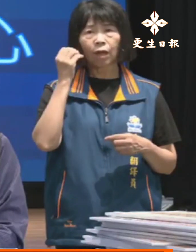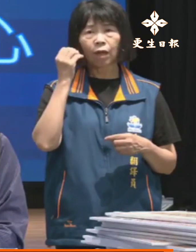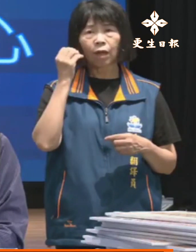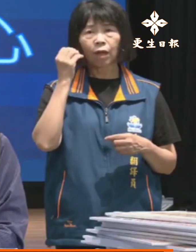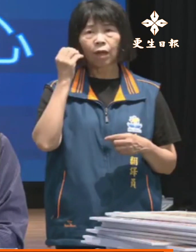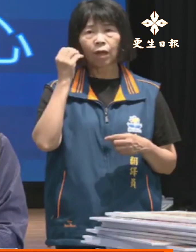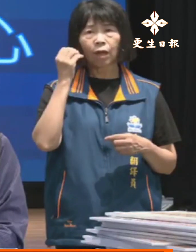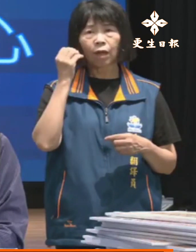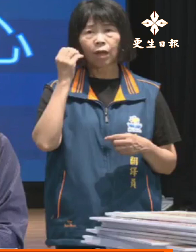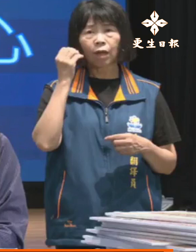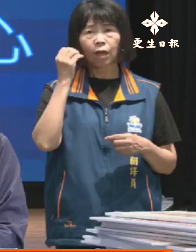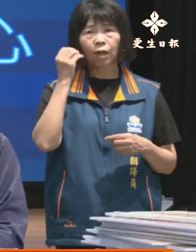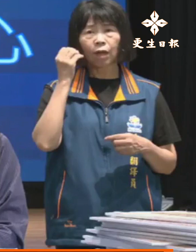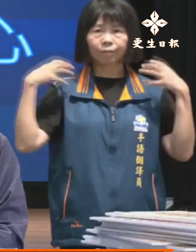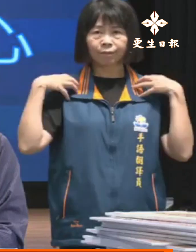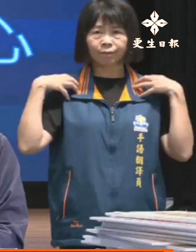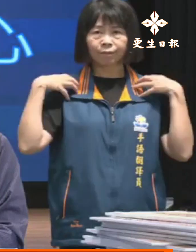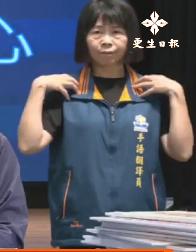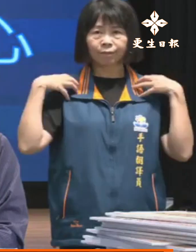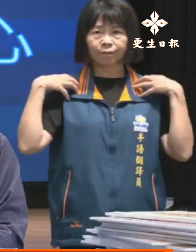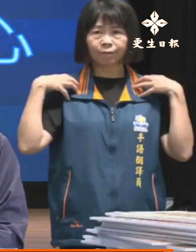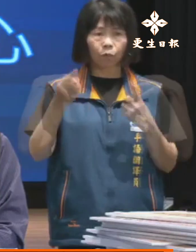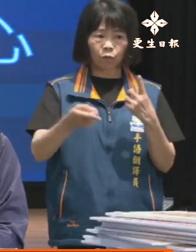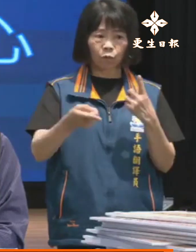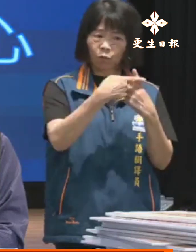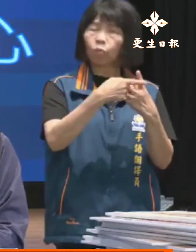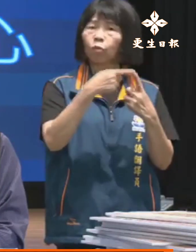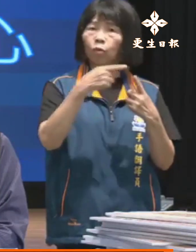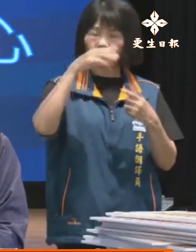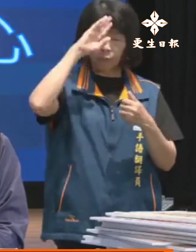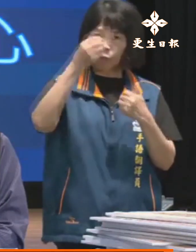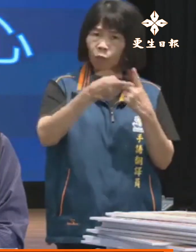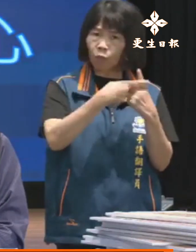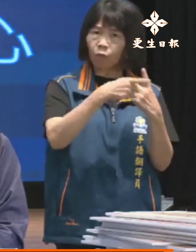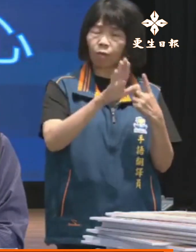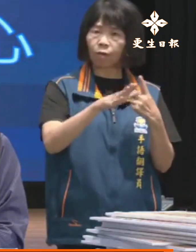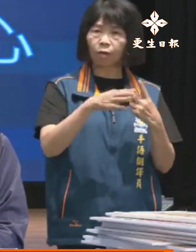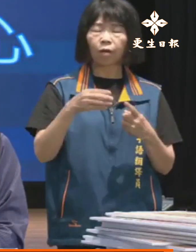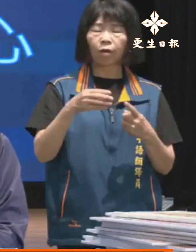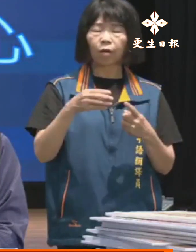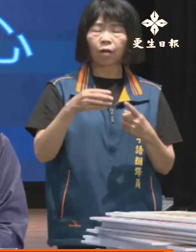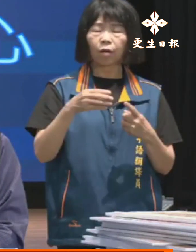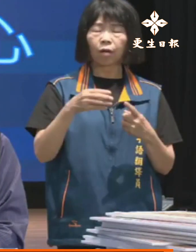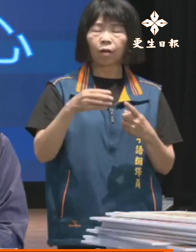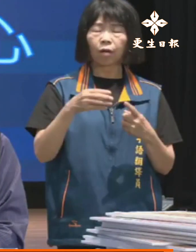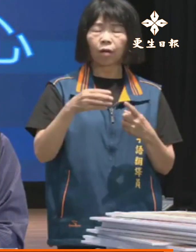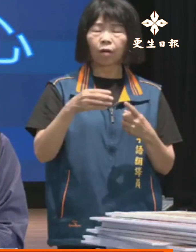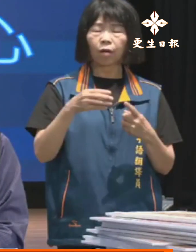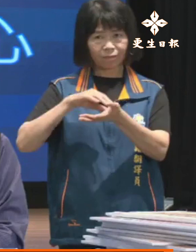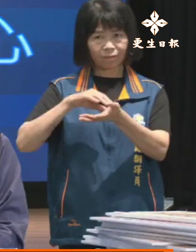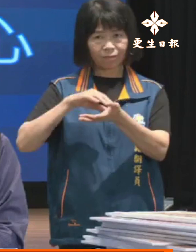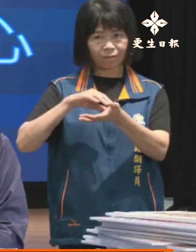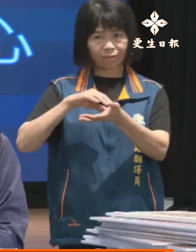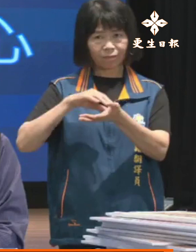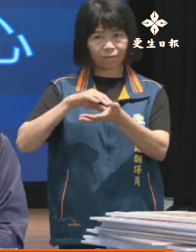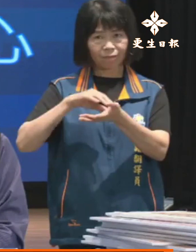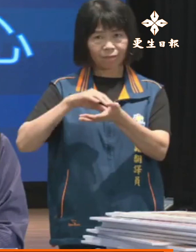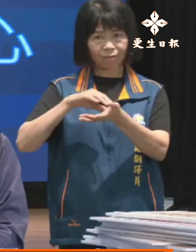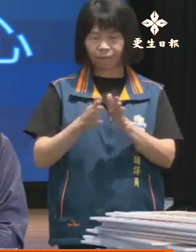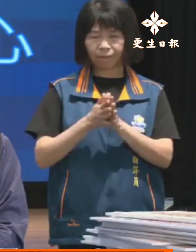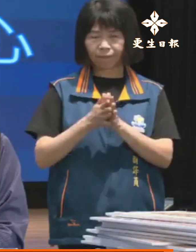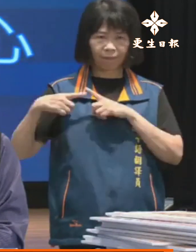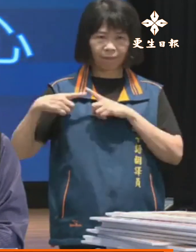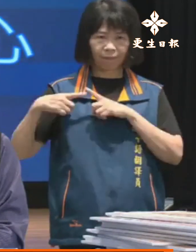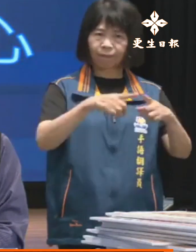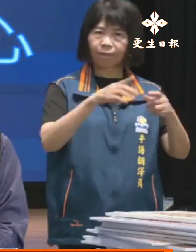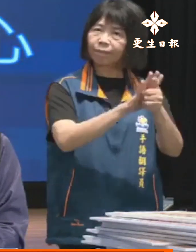总院都非常积极的进到这两个地方去协助他们做防疫的工作，也做了普筛很多的快筛的一